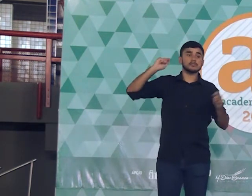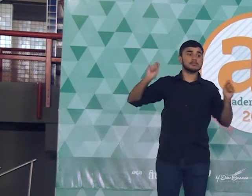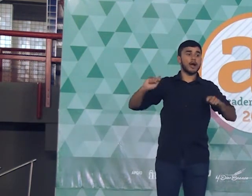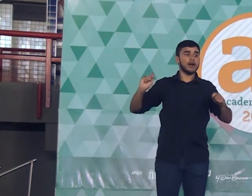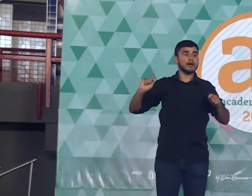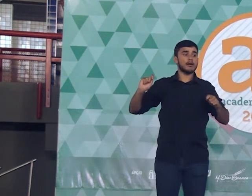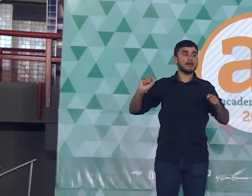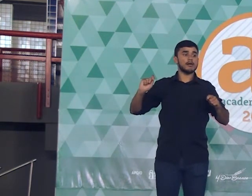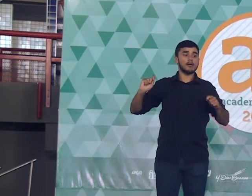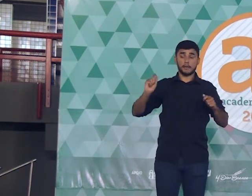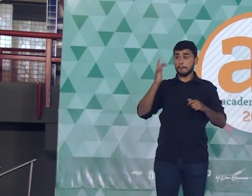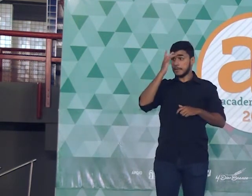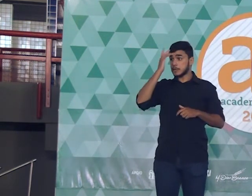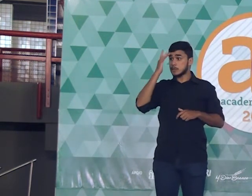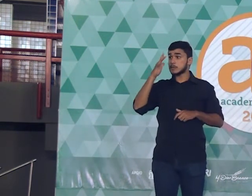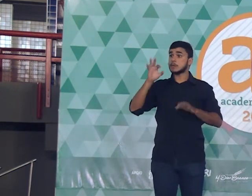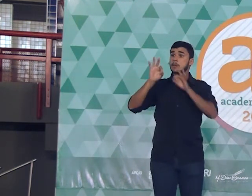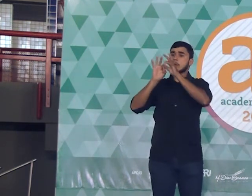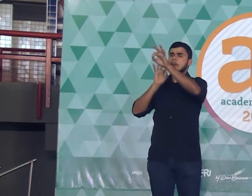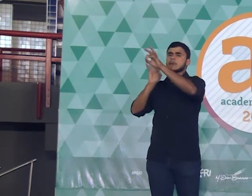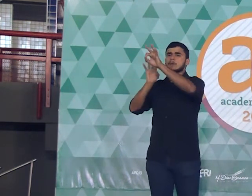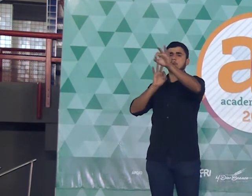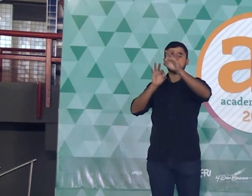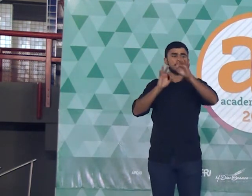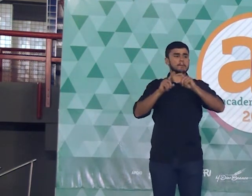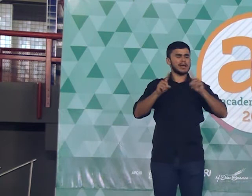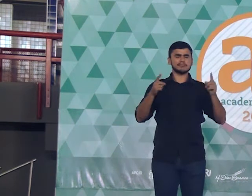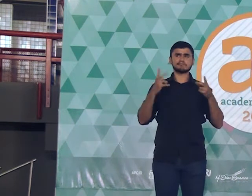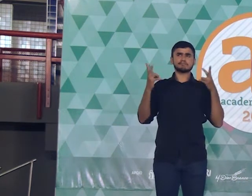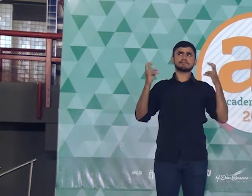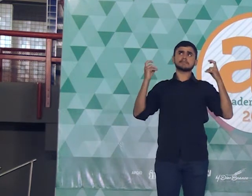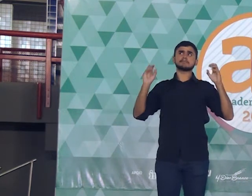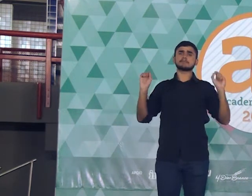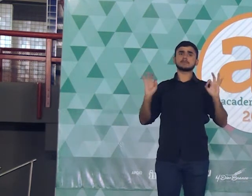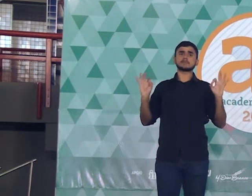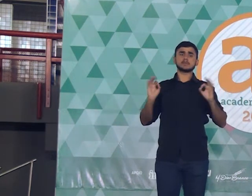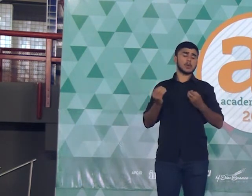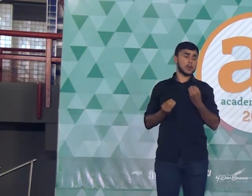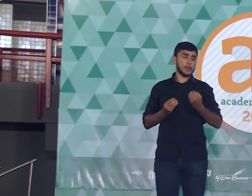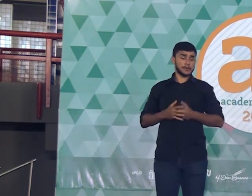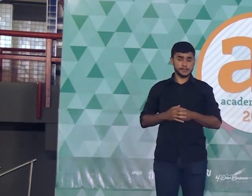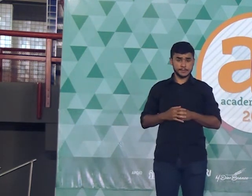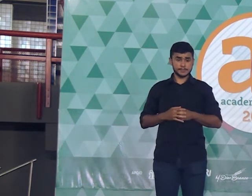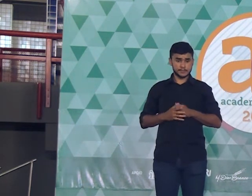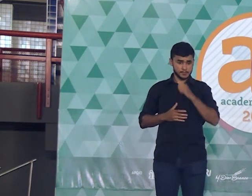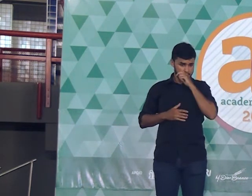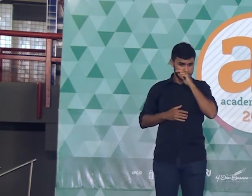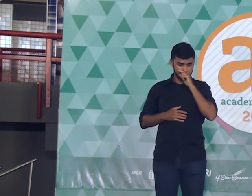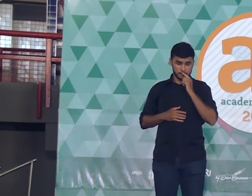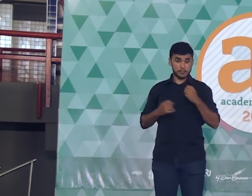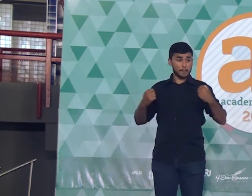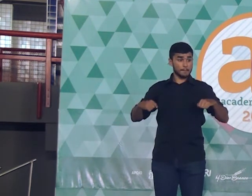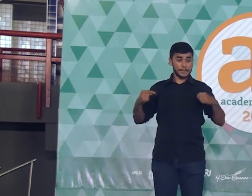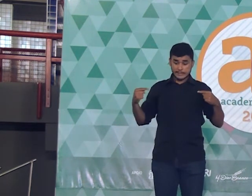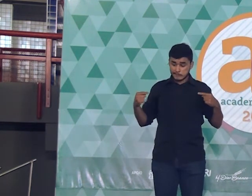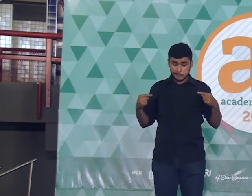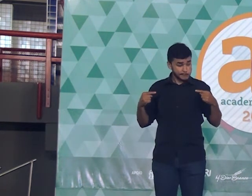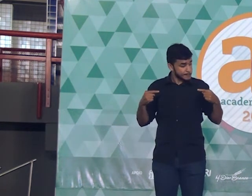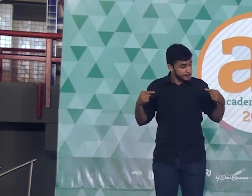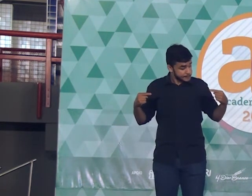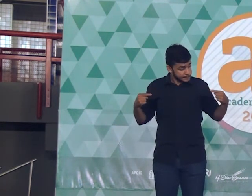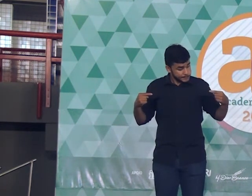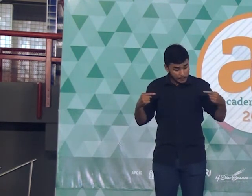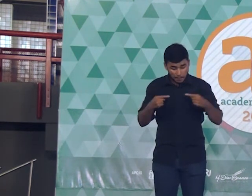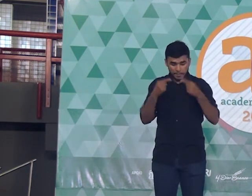distante. Mas como é que eu posso fazer para que você não perceba isso? Os dois sinais têm que chegar no mesmo intervalo de